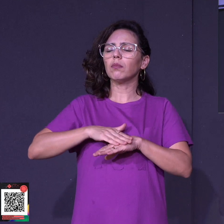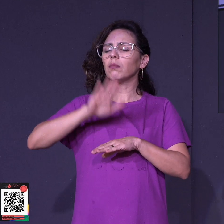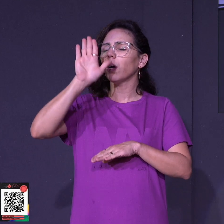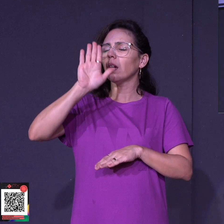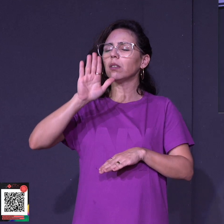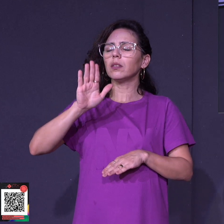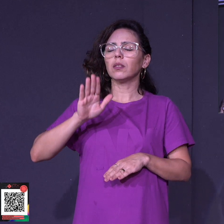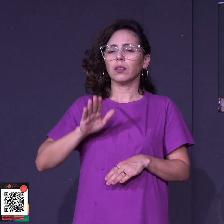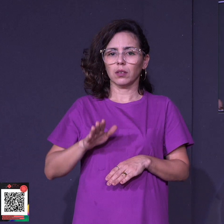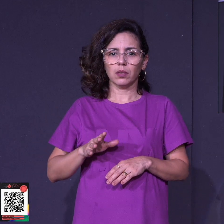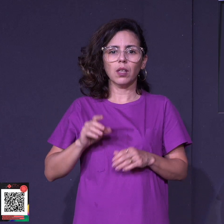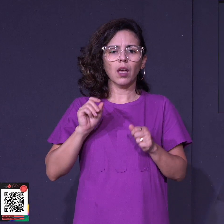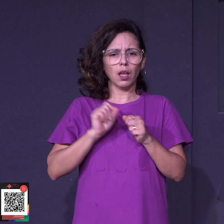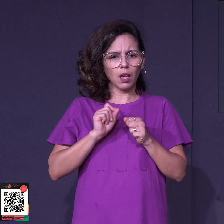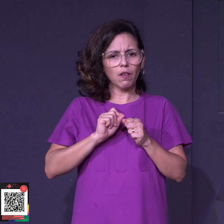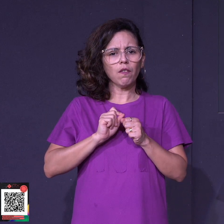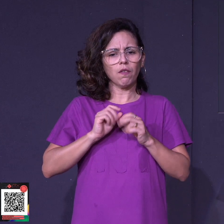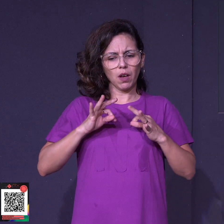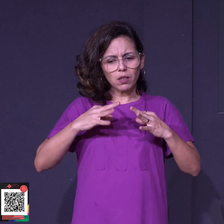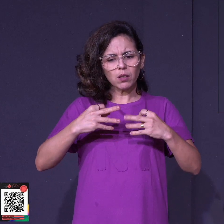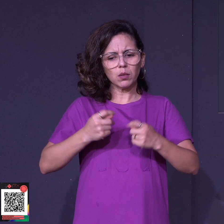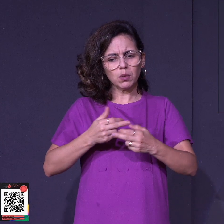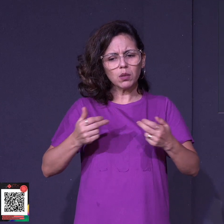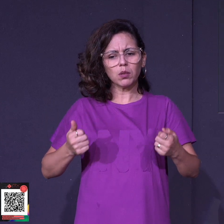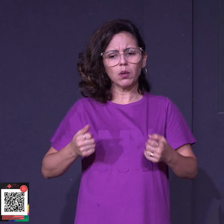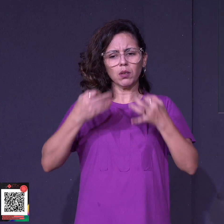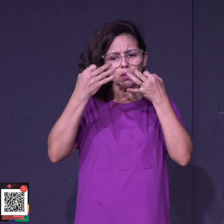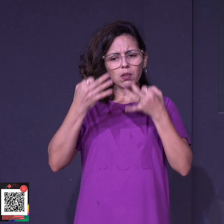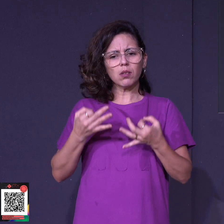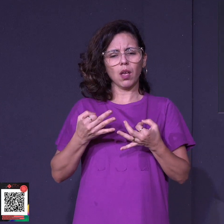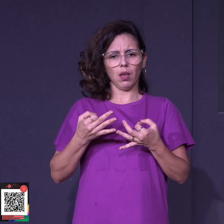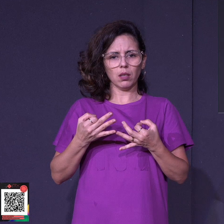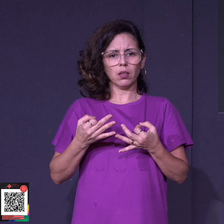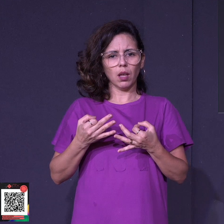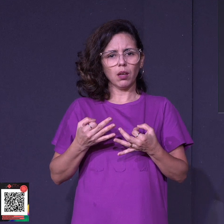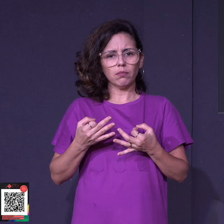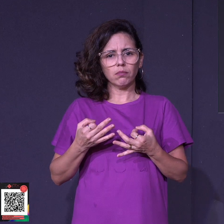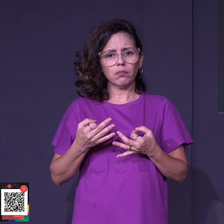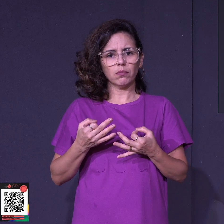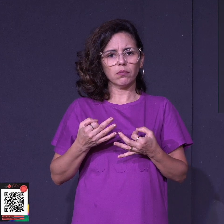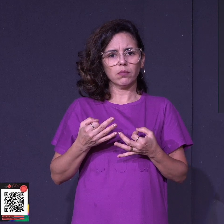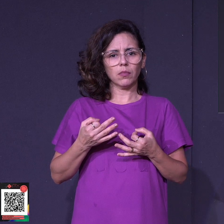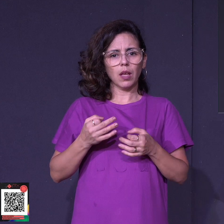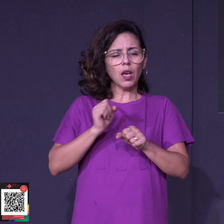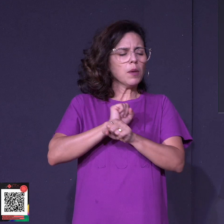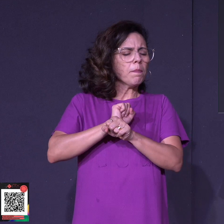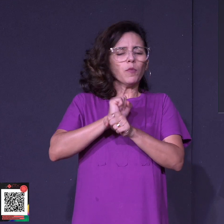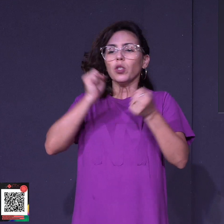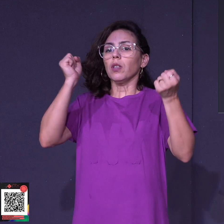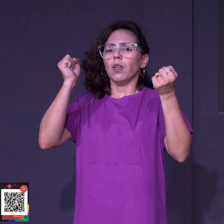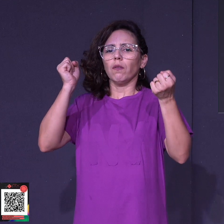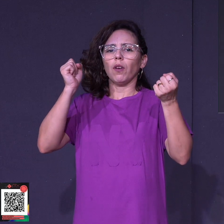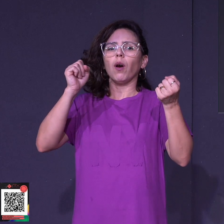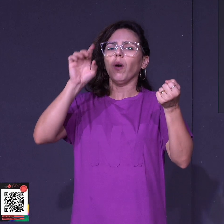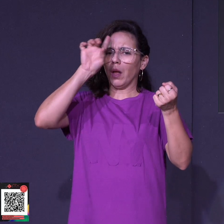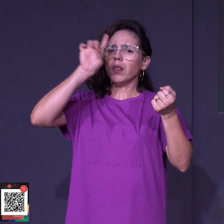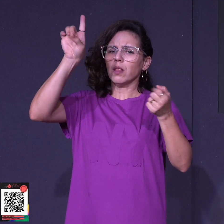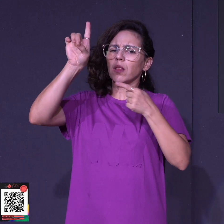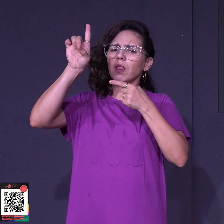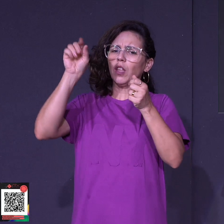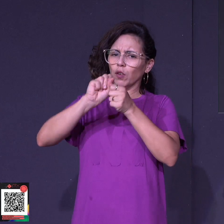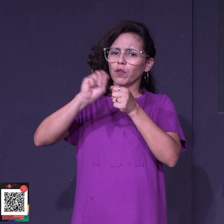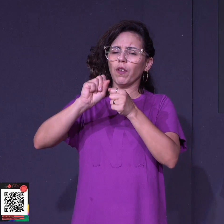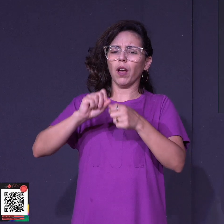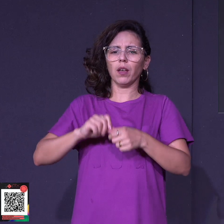parte. Porque o impossível é Ele que faz. Mas o possível sou eu e você que fazemos. O que eu e você temos